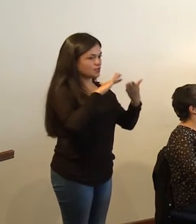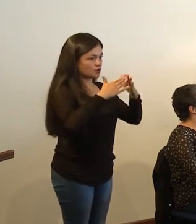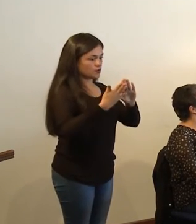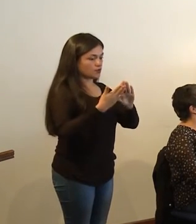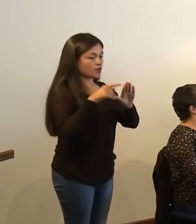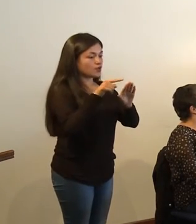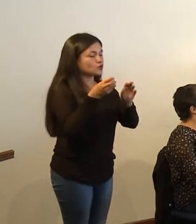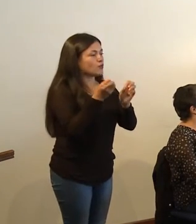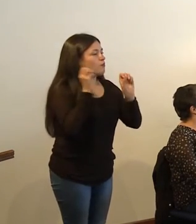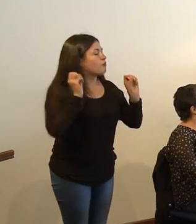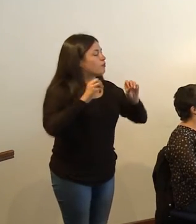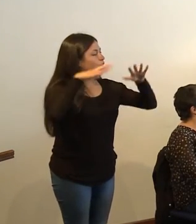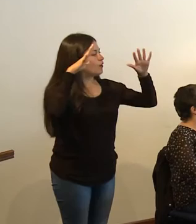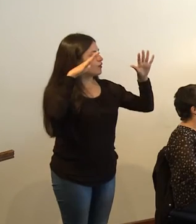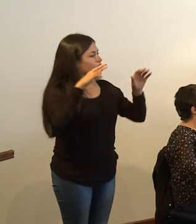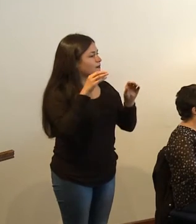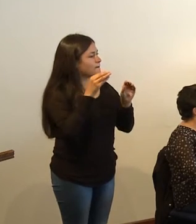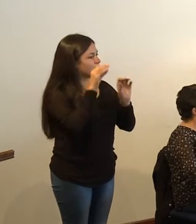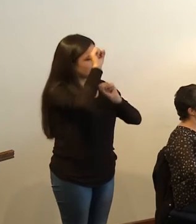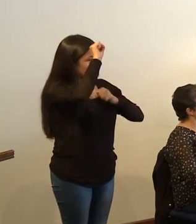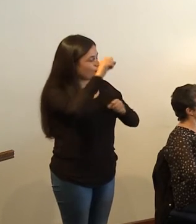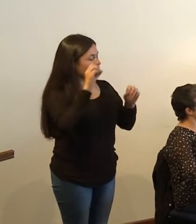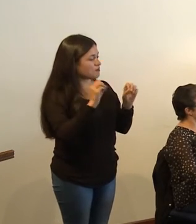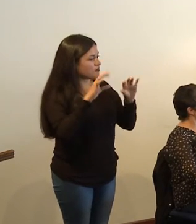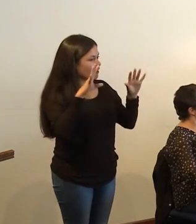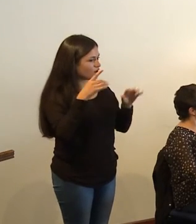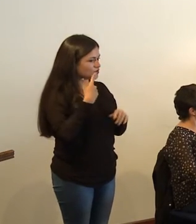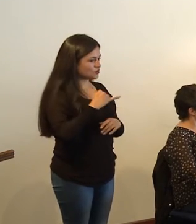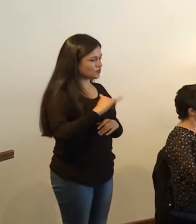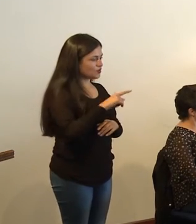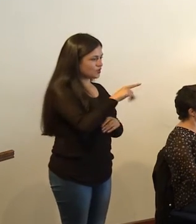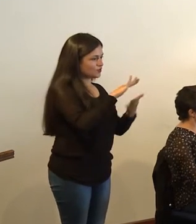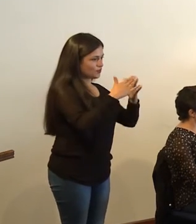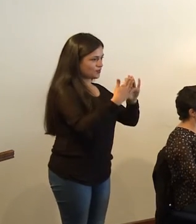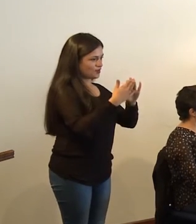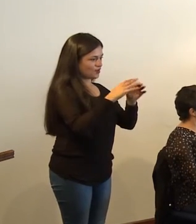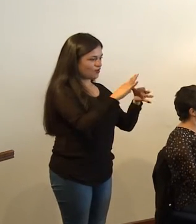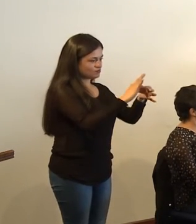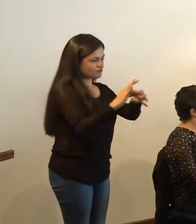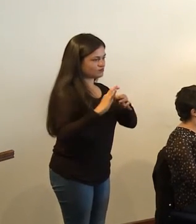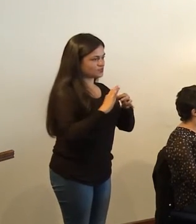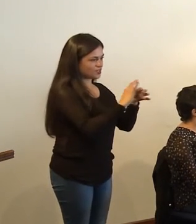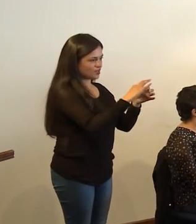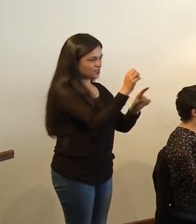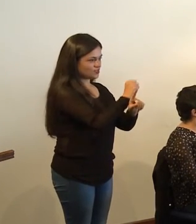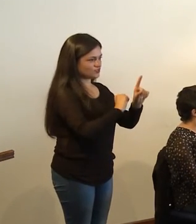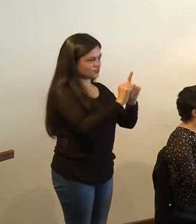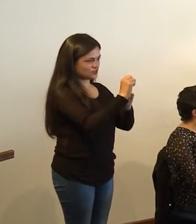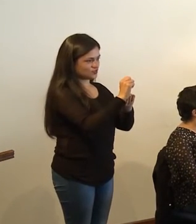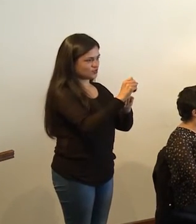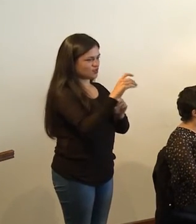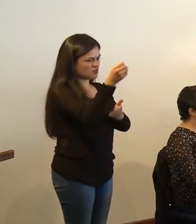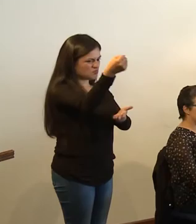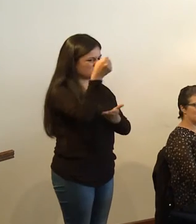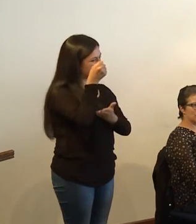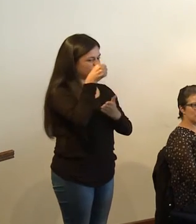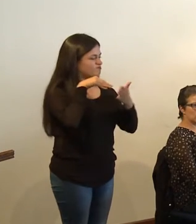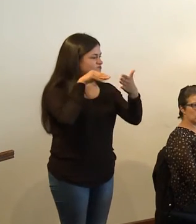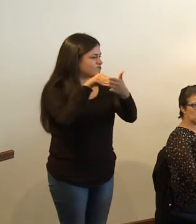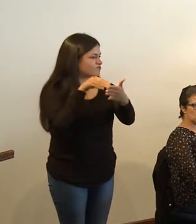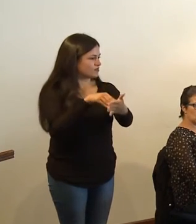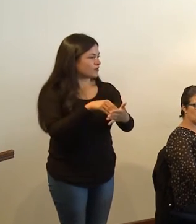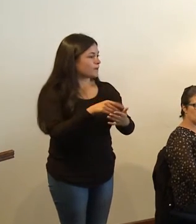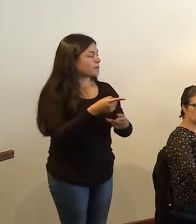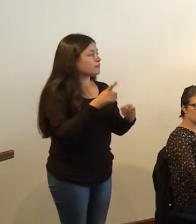poderes mágicos. Uno, todos estos sentidos portadores alternativos a la lógica y a la moral, a la ética capitalista.